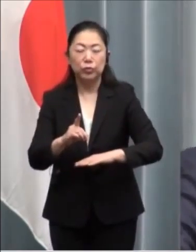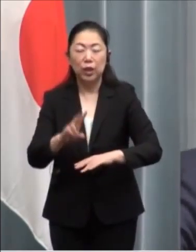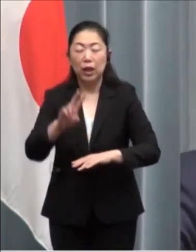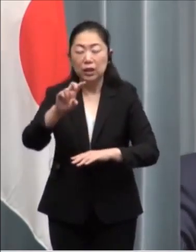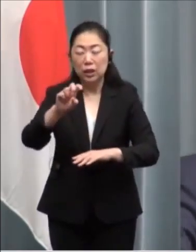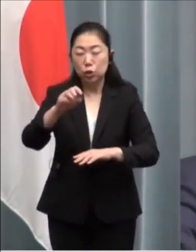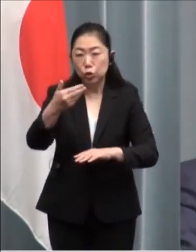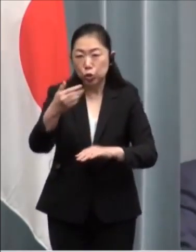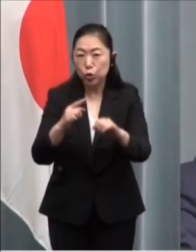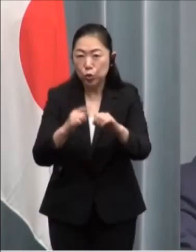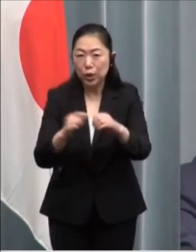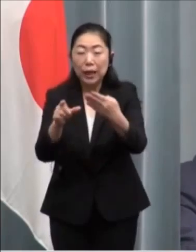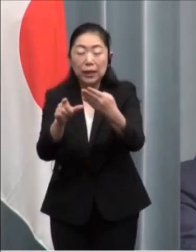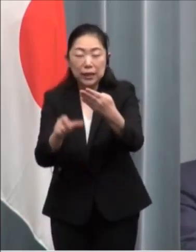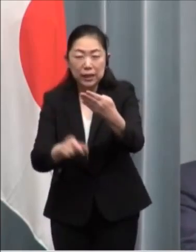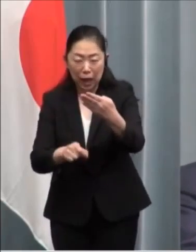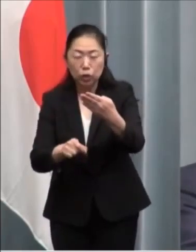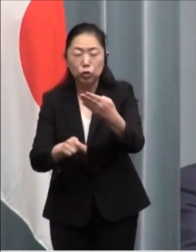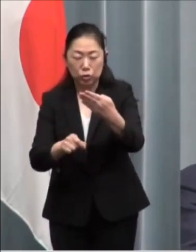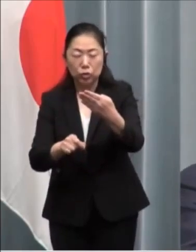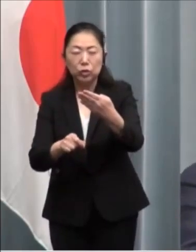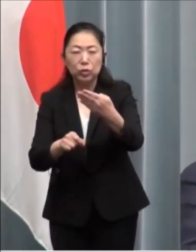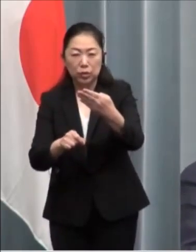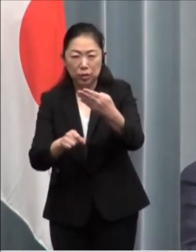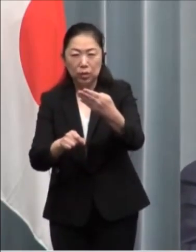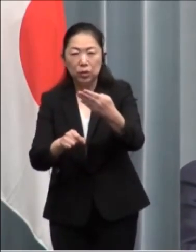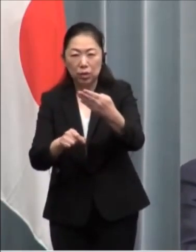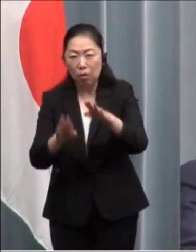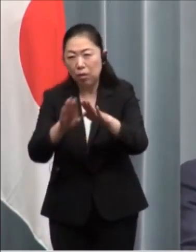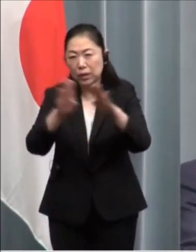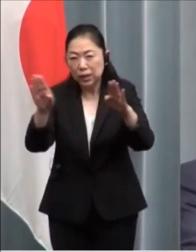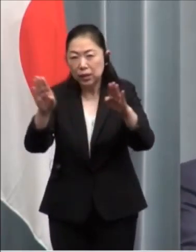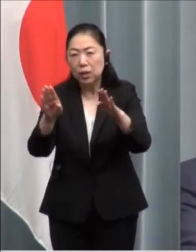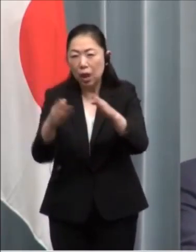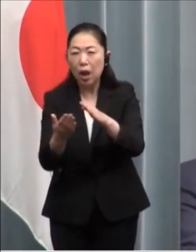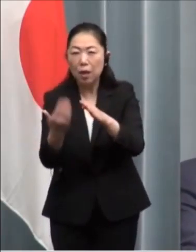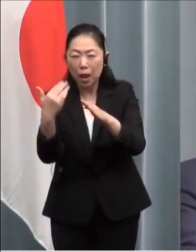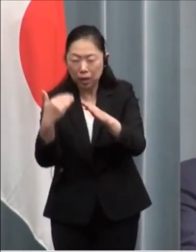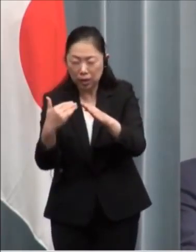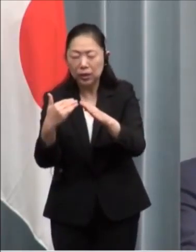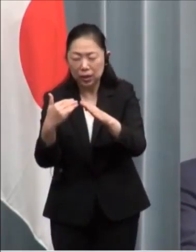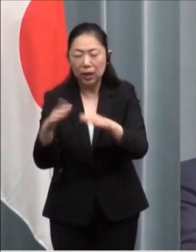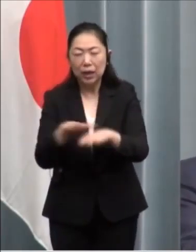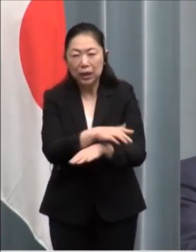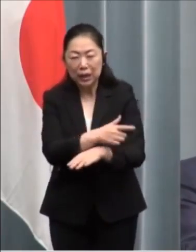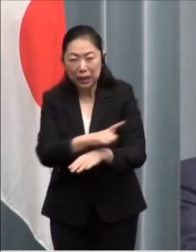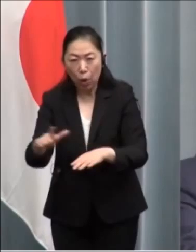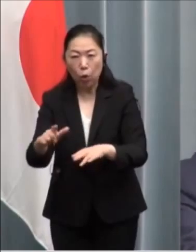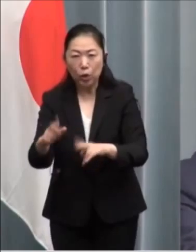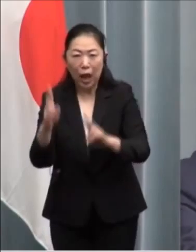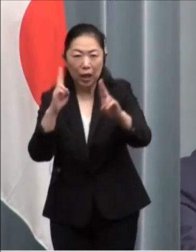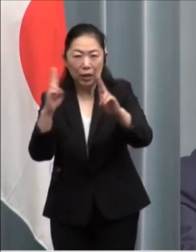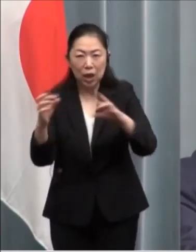29年4月の検討に向けて事業者への配慮が重要なことであることは申し上げるまでもありません。